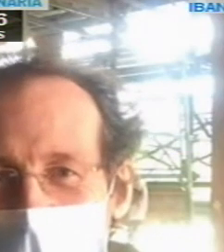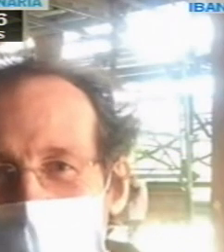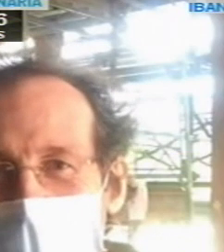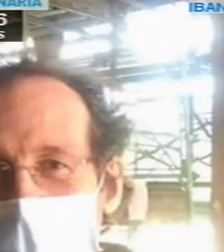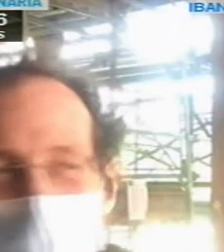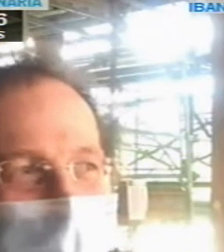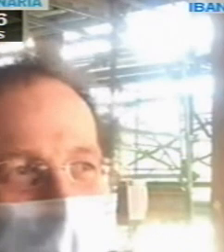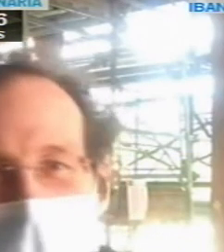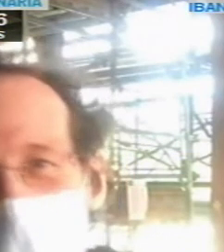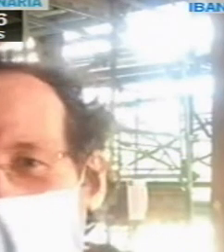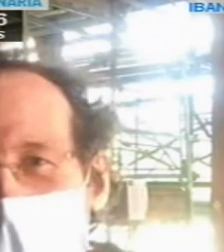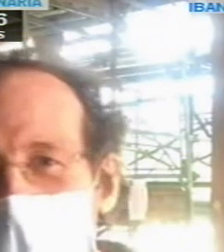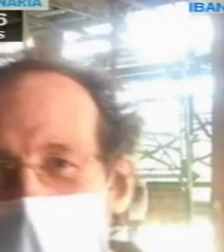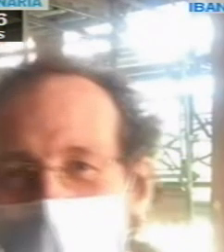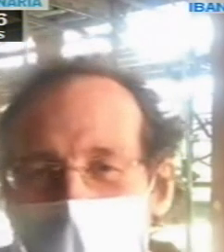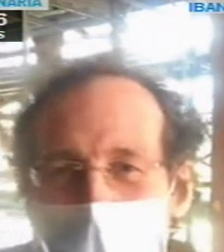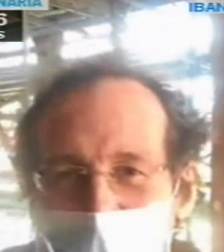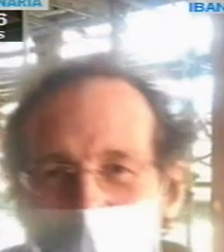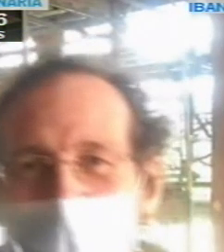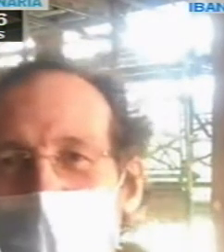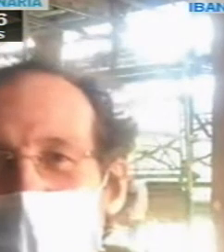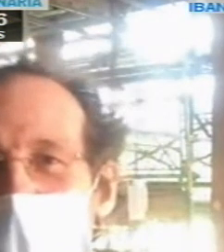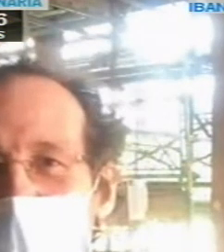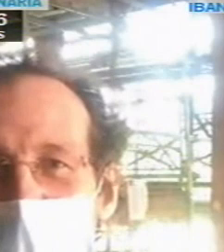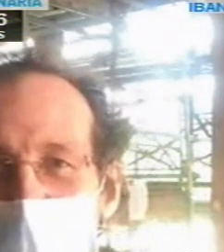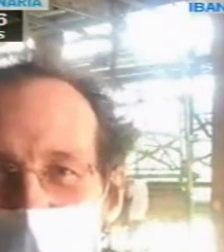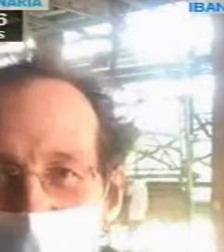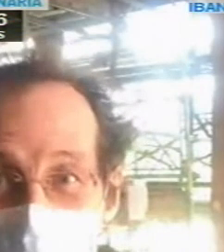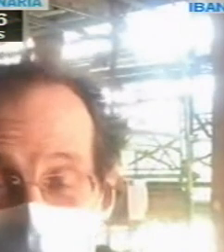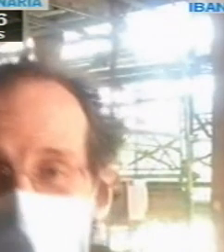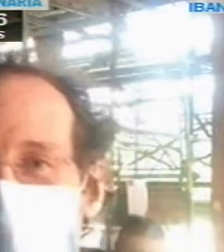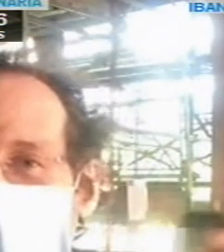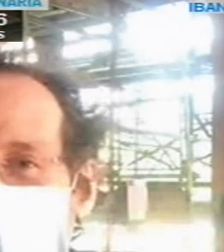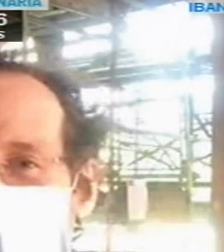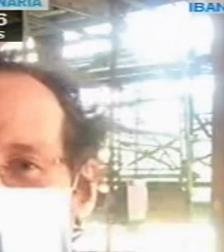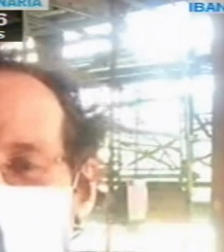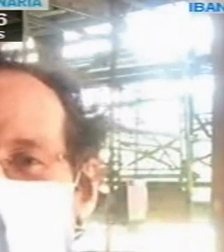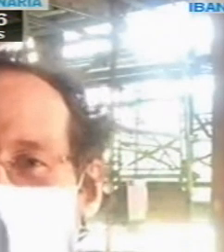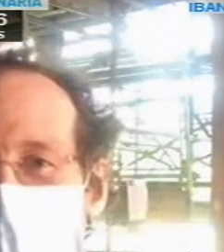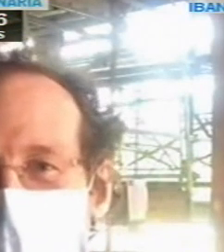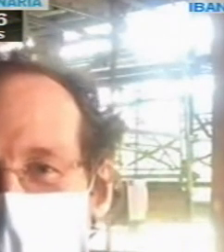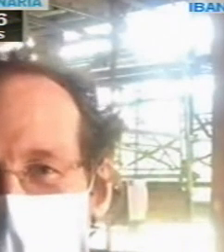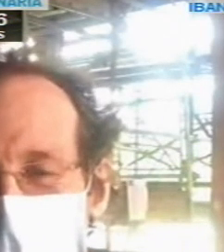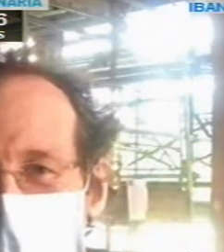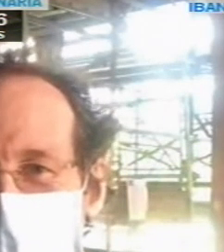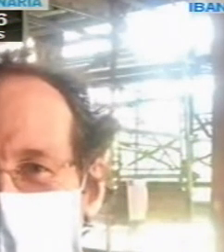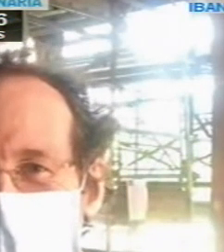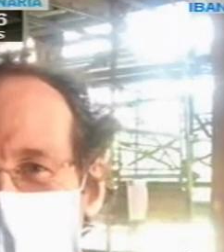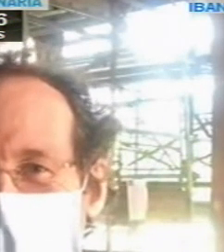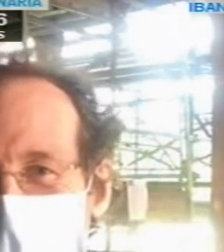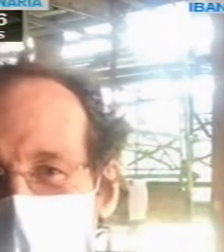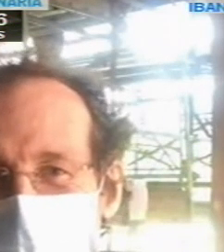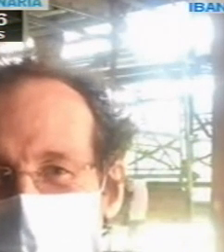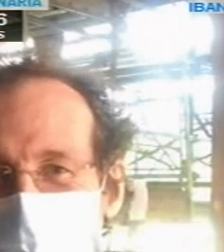queste indicazioni e devo dire che c'è, mi pare insomma molto buon senso e molto anche così rispetto di